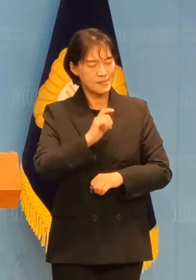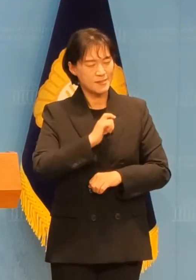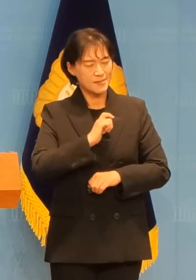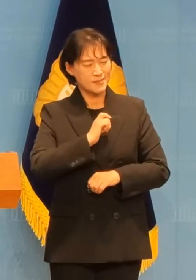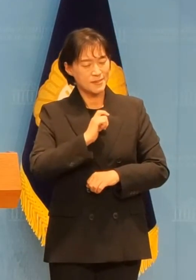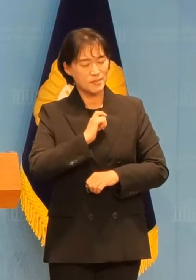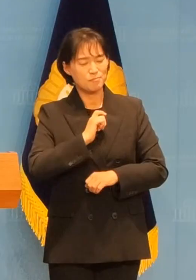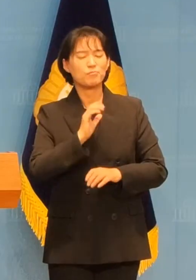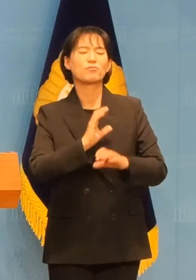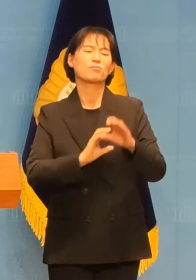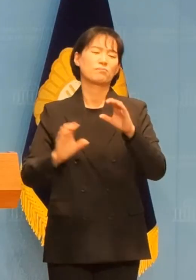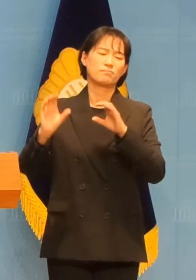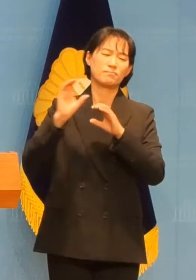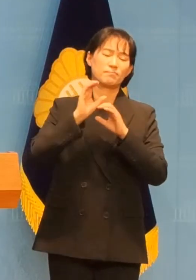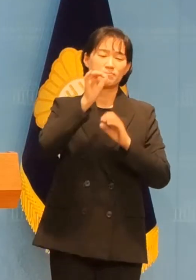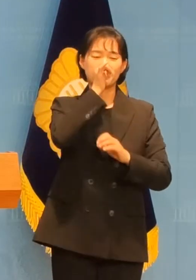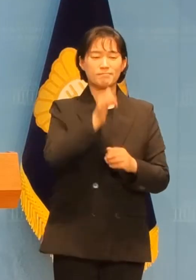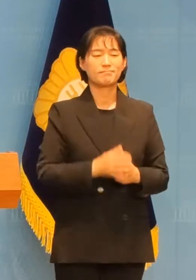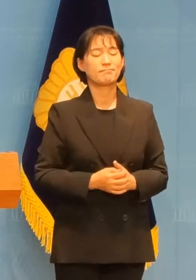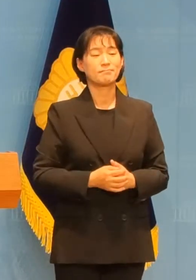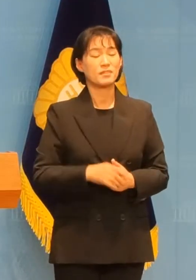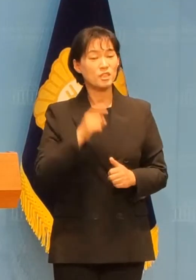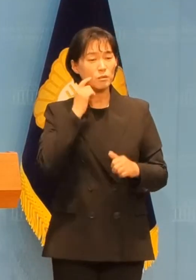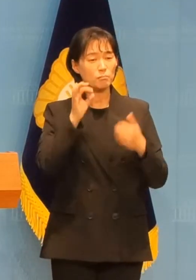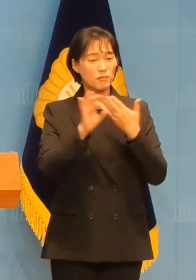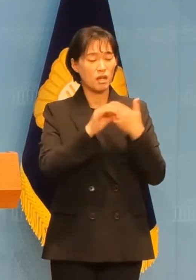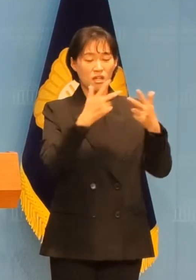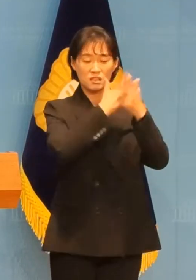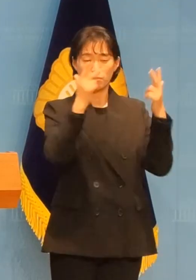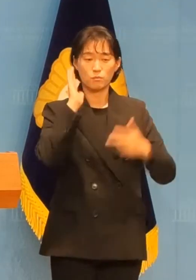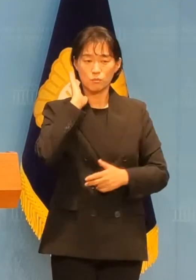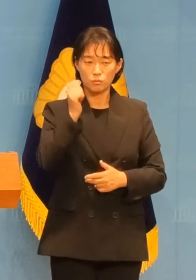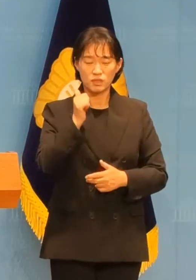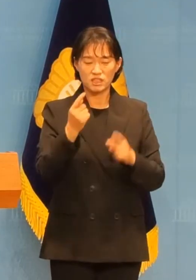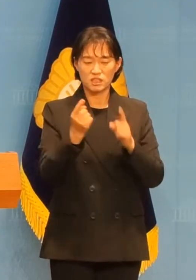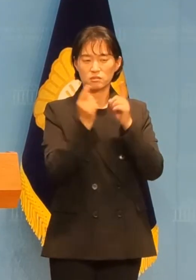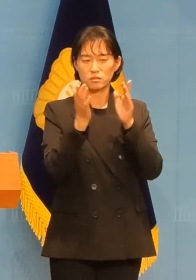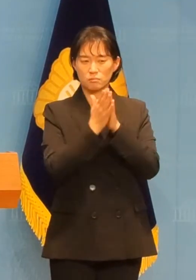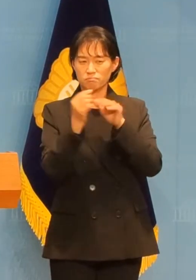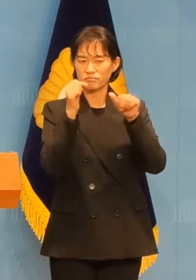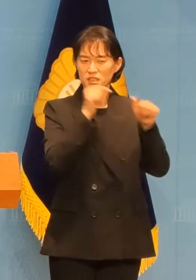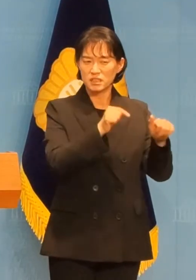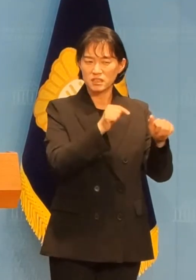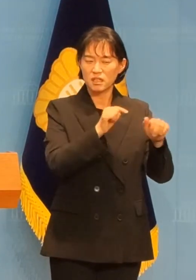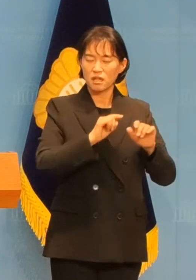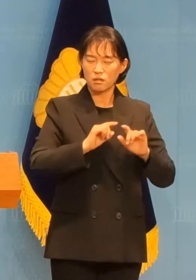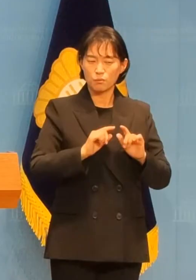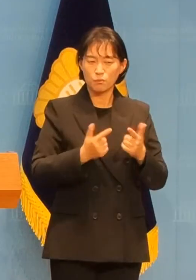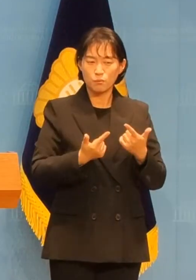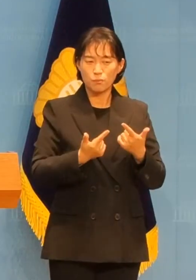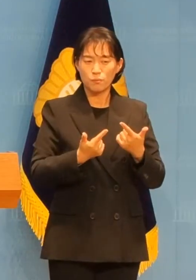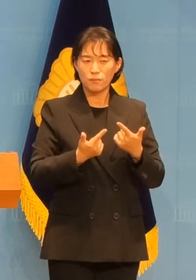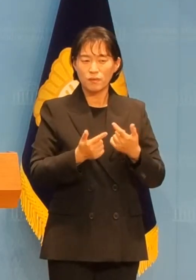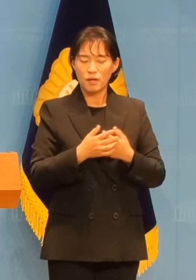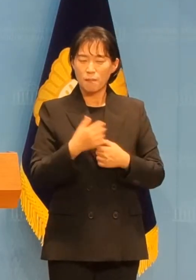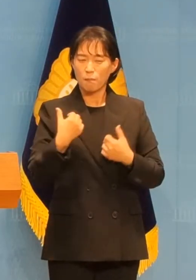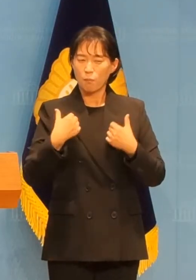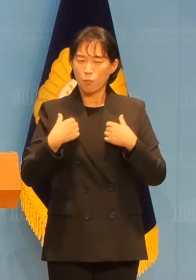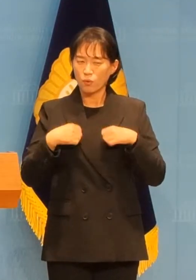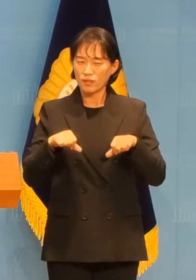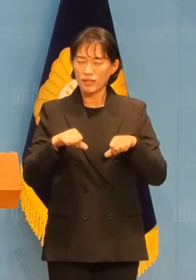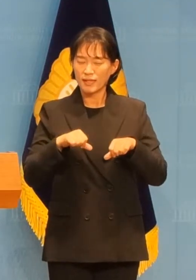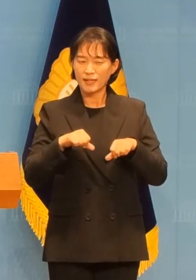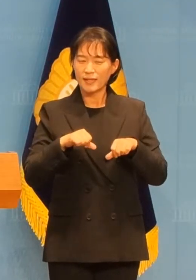의심까지 더해지고 있습니다. 만약 이재명 대통령이 직접 지시하지 않고 항소 포기에